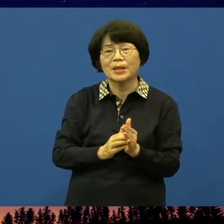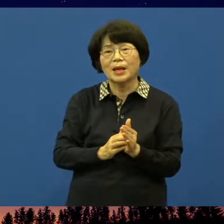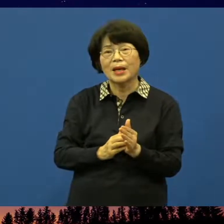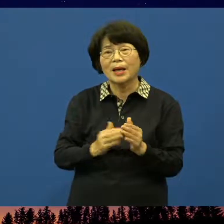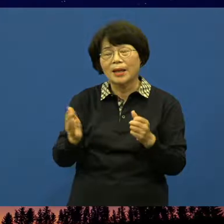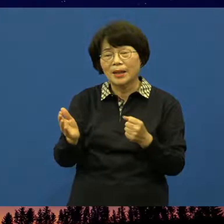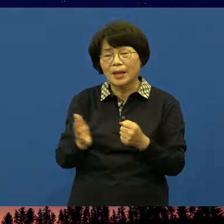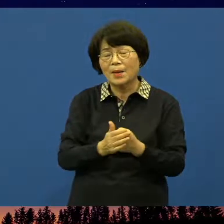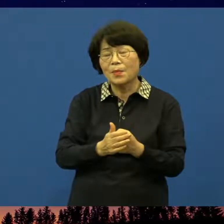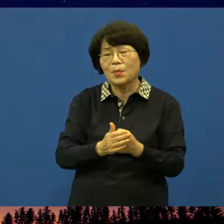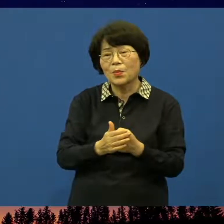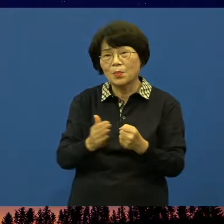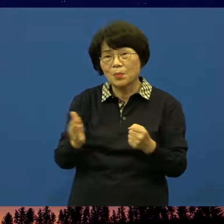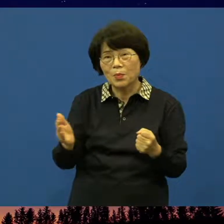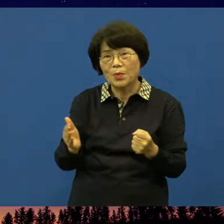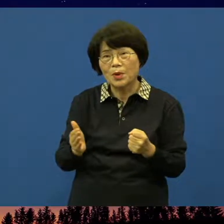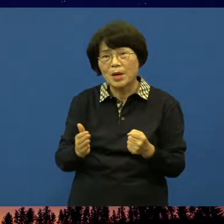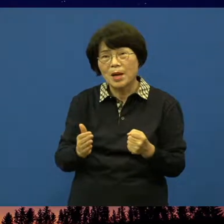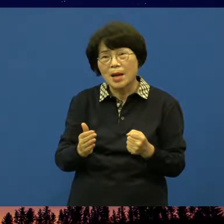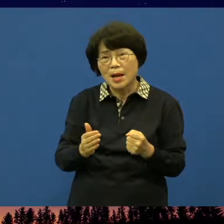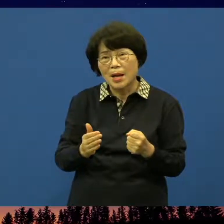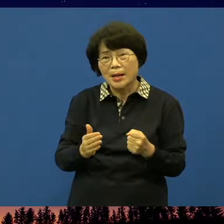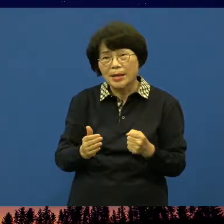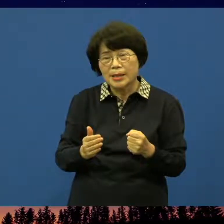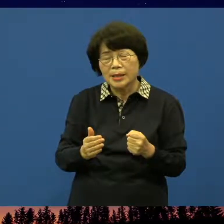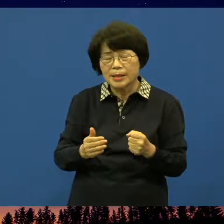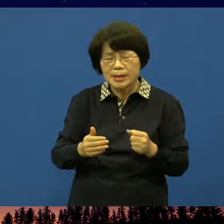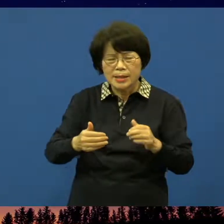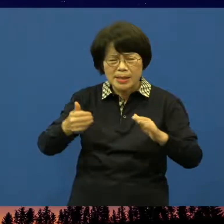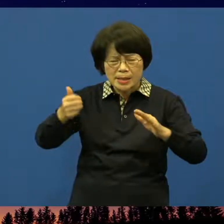그래서 아무리 최극단의